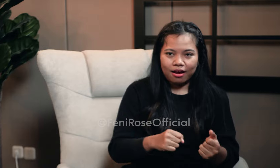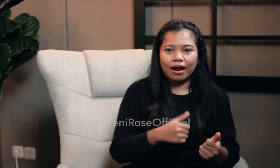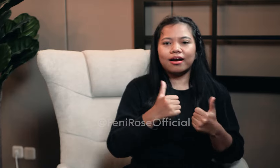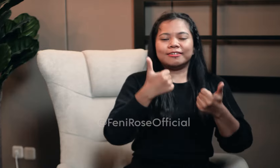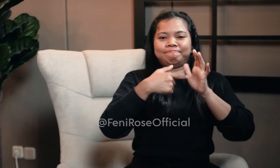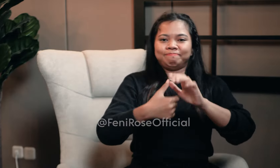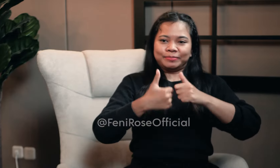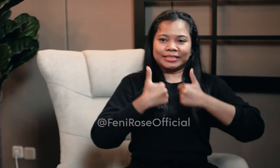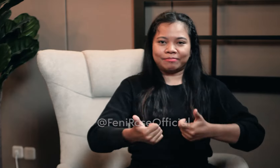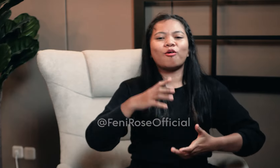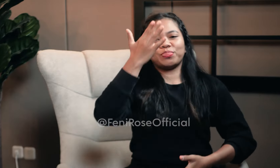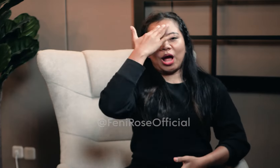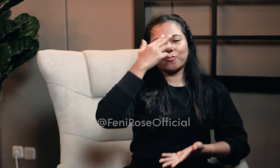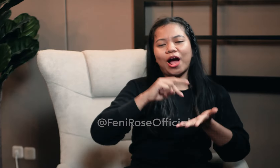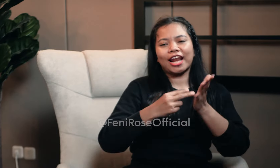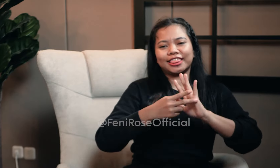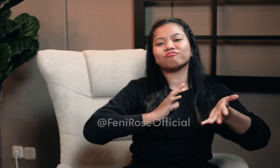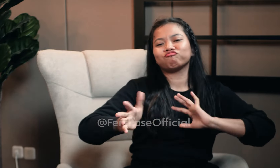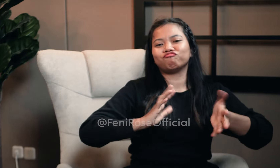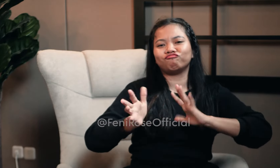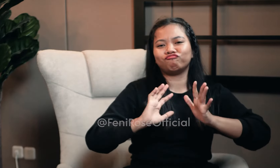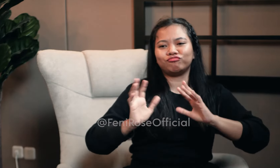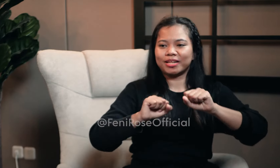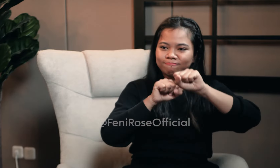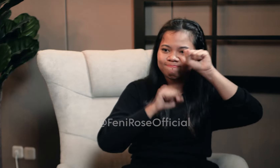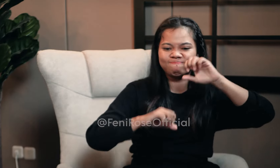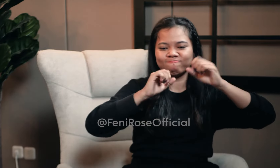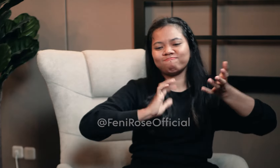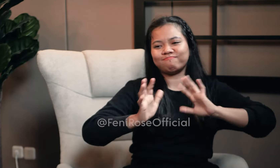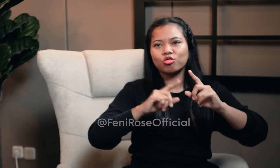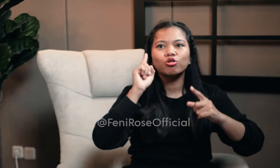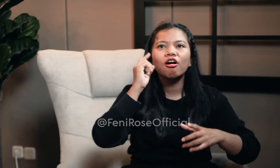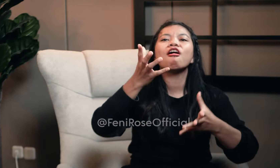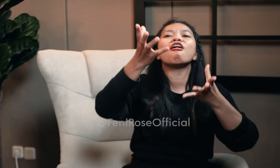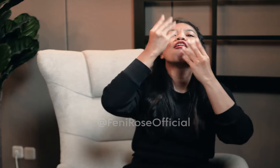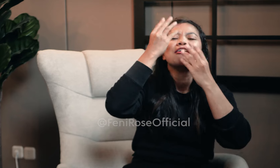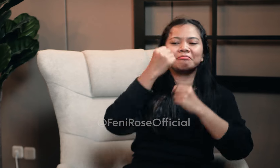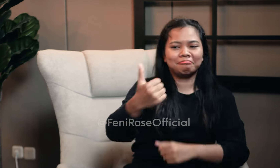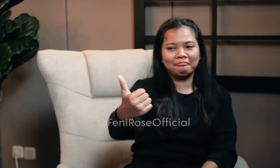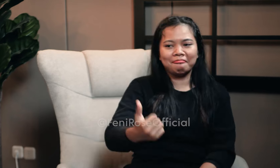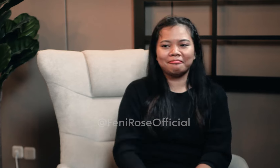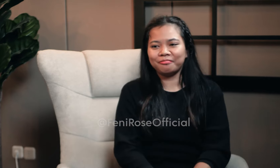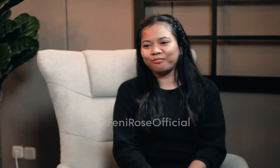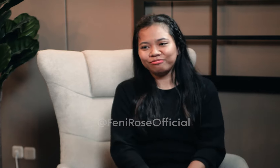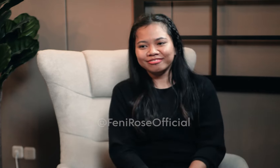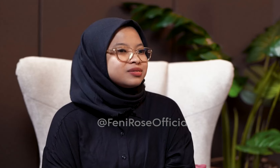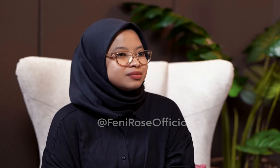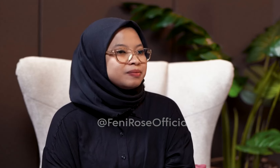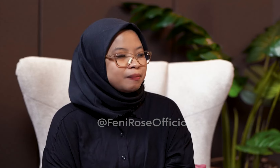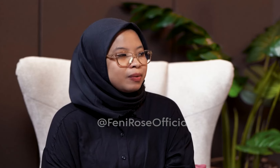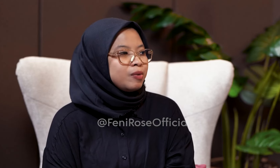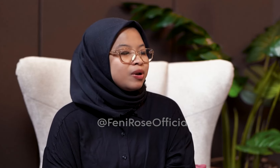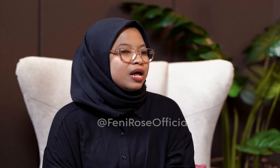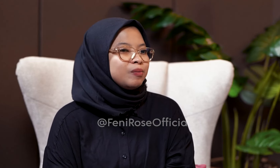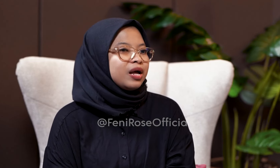alus Sista tuh apa enggak tahu nah tapi sekarang udah paham dia coba berusaha untuk lebih mendalami